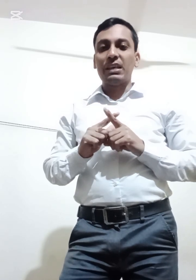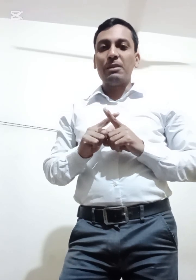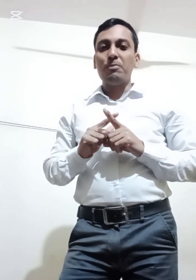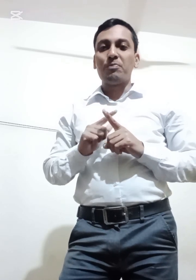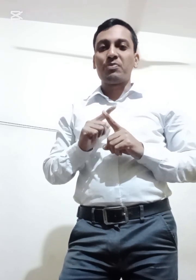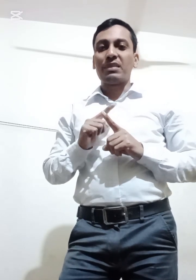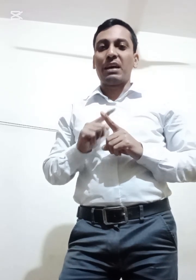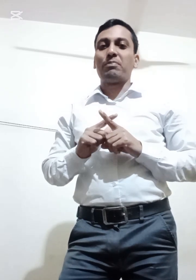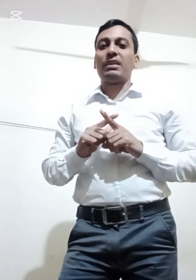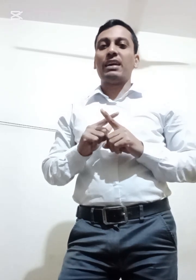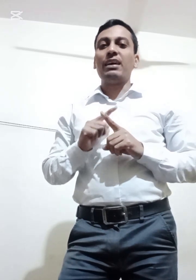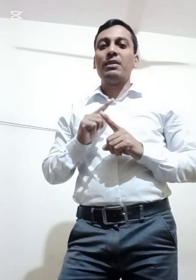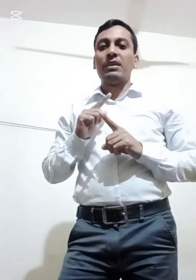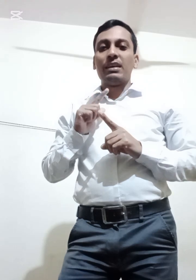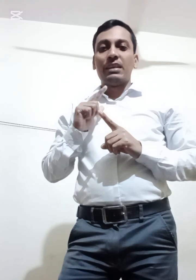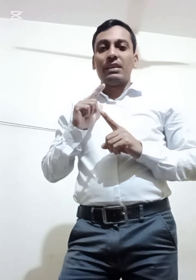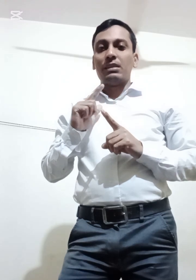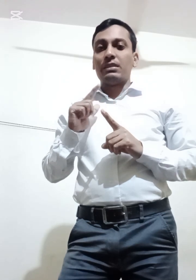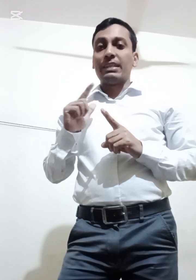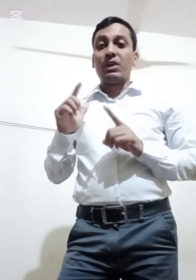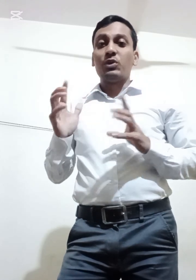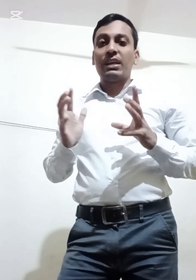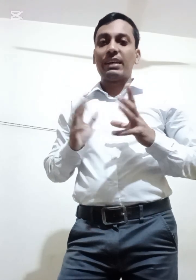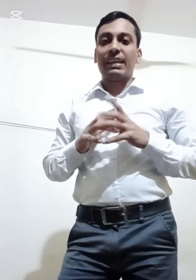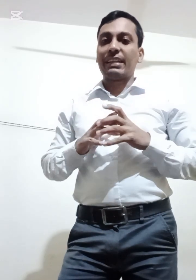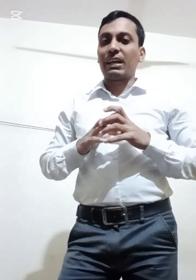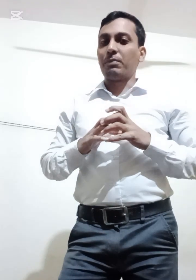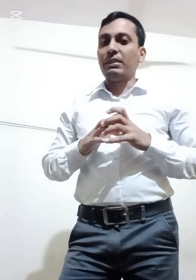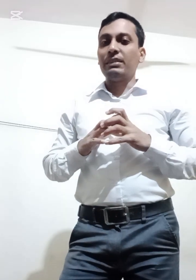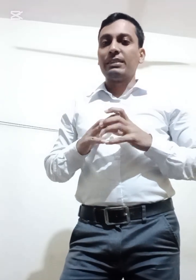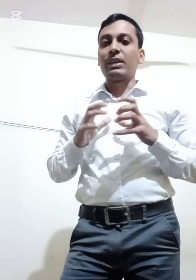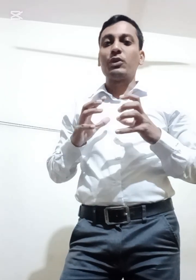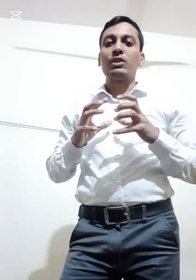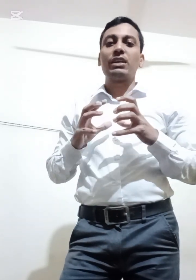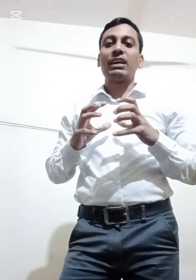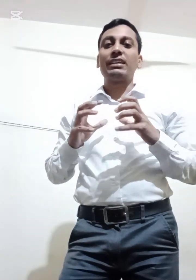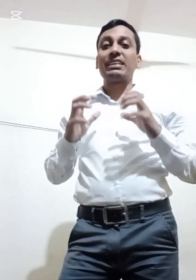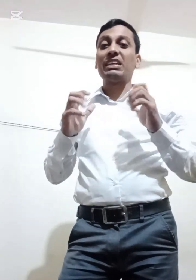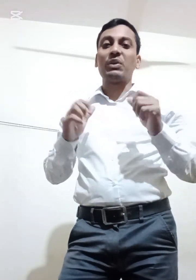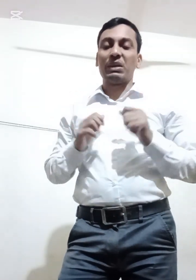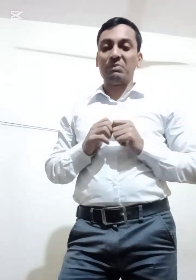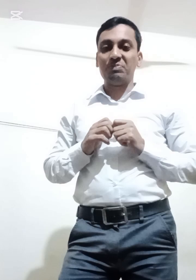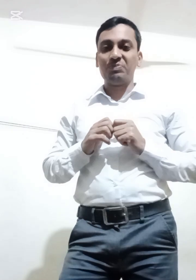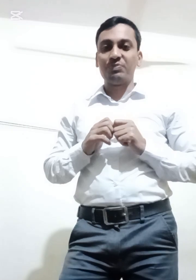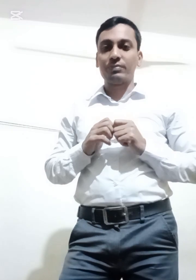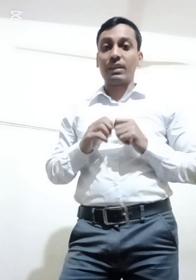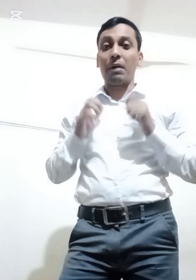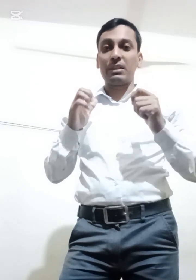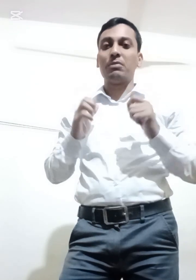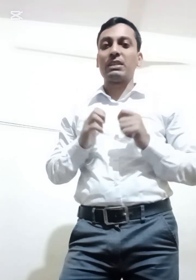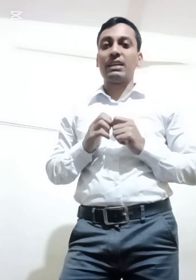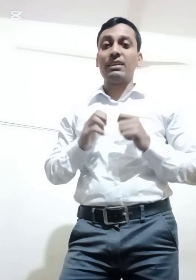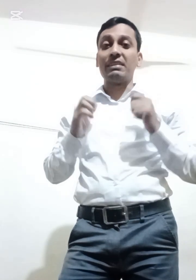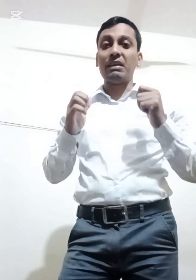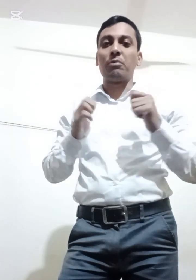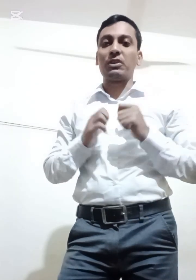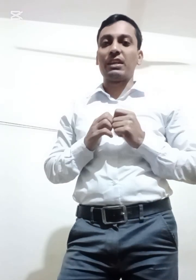দেয়? আপনারা সিকিউরিটি গার্ড দেখে থাকবেন। সিকিউরিটি গার্ড কী করে? আমাদের বাসার নিরাপত্তা